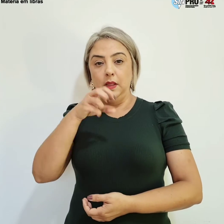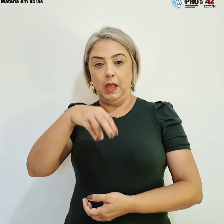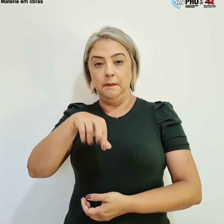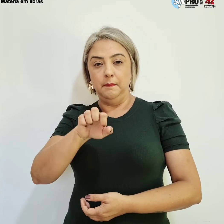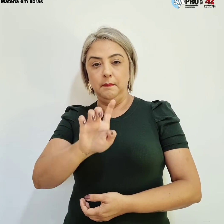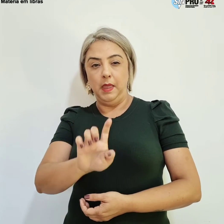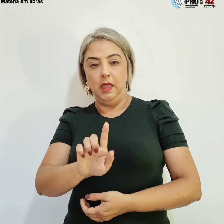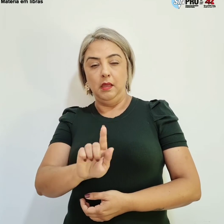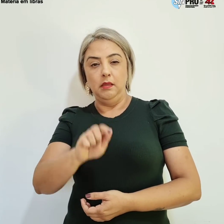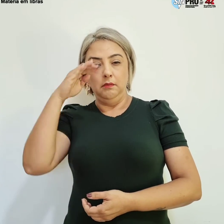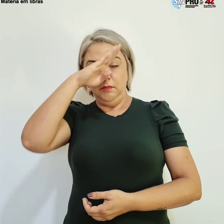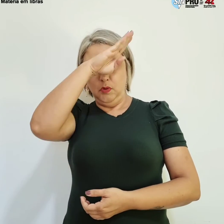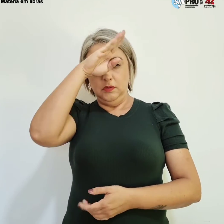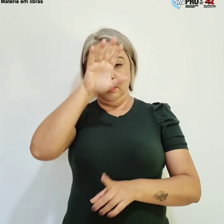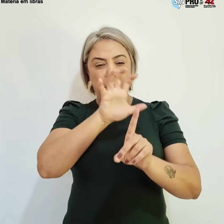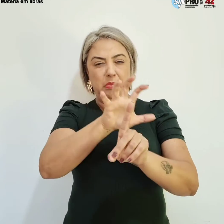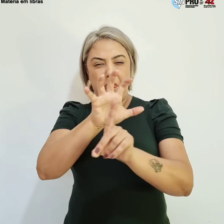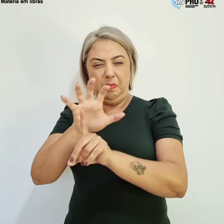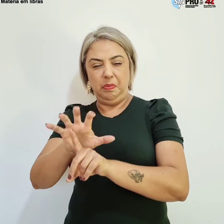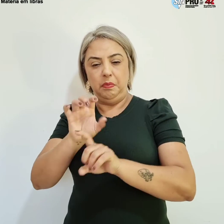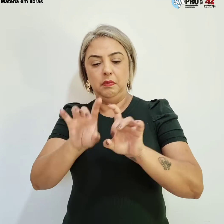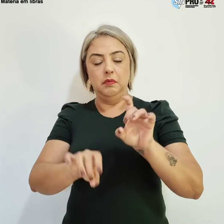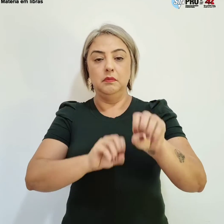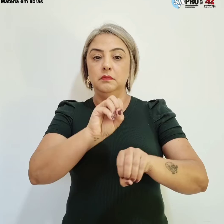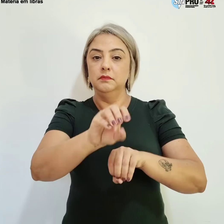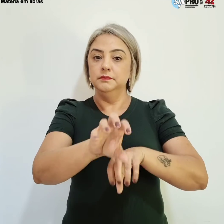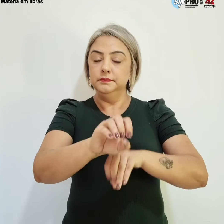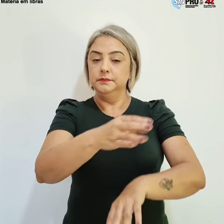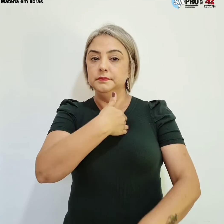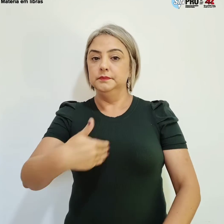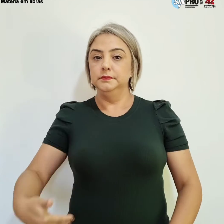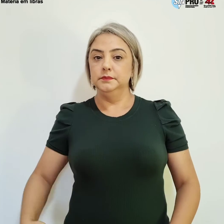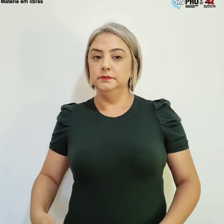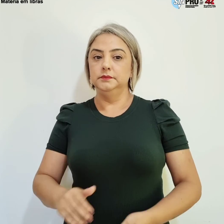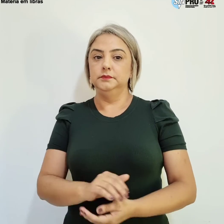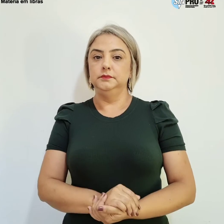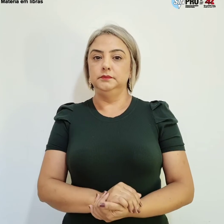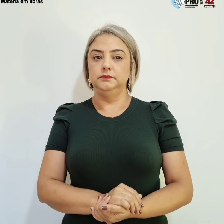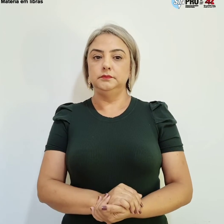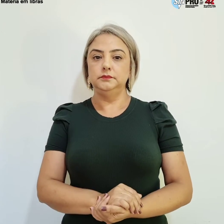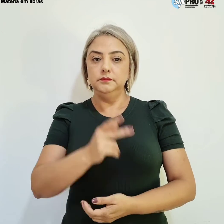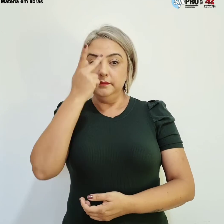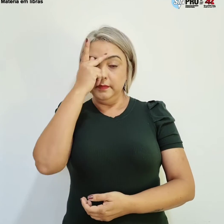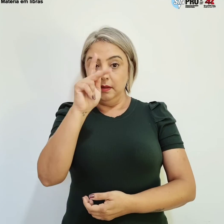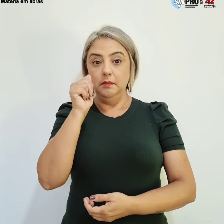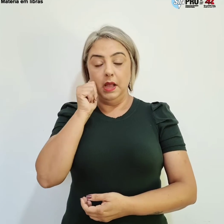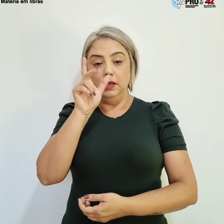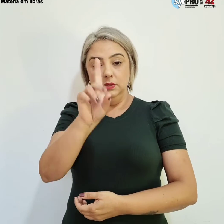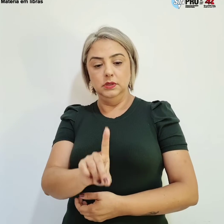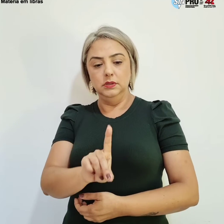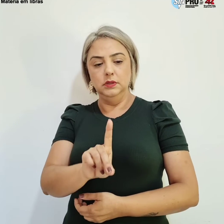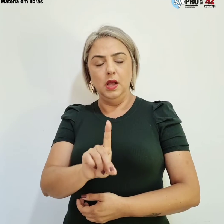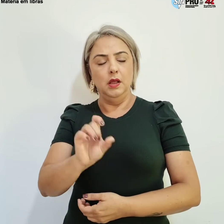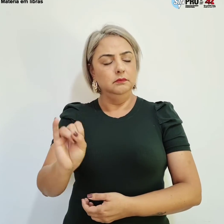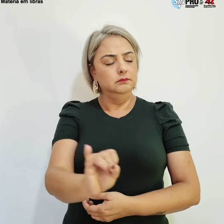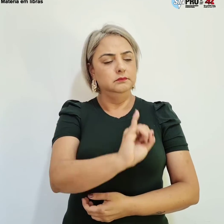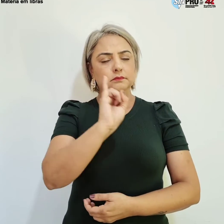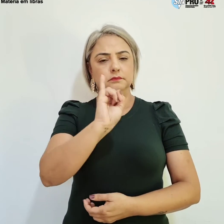ataca especialmente a educação pública. Para ela, é fundamental a mobilização